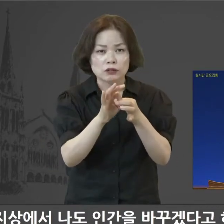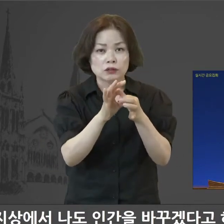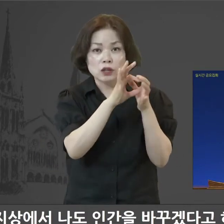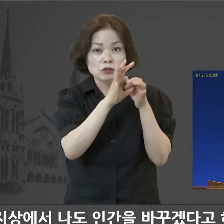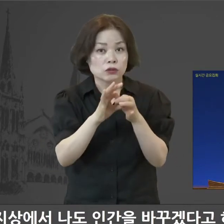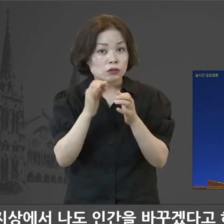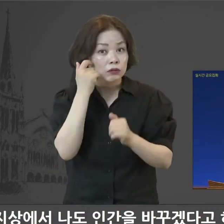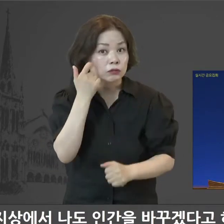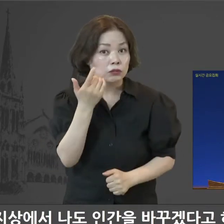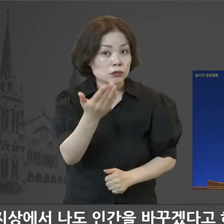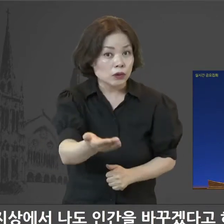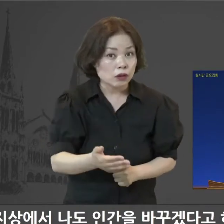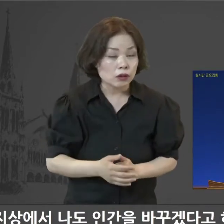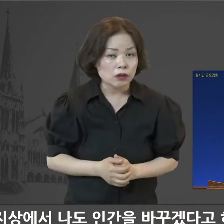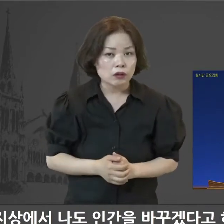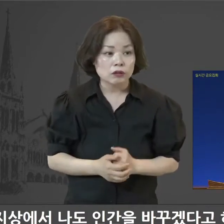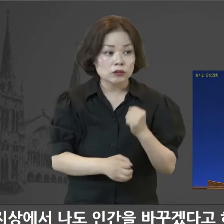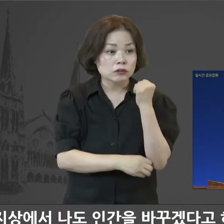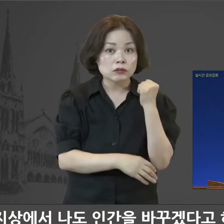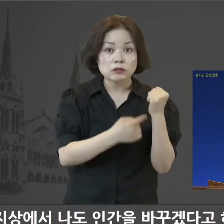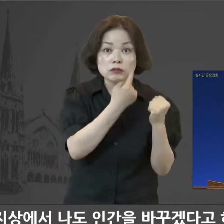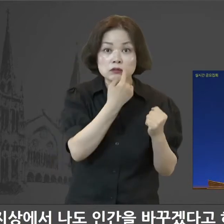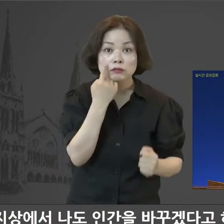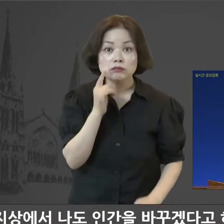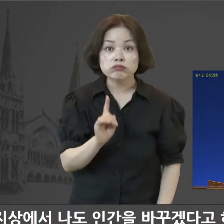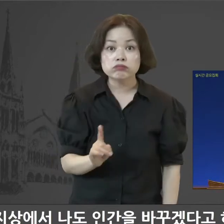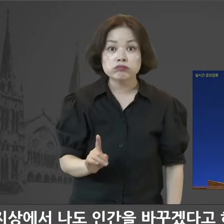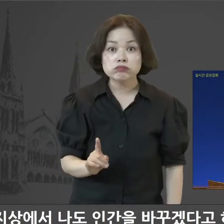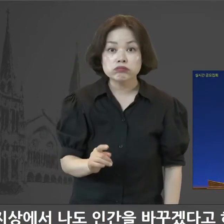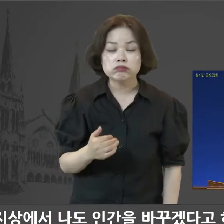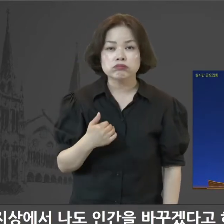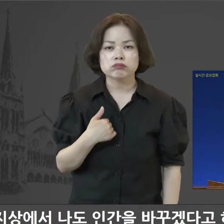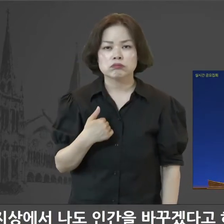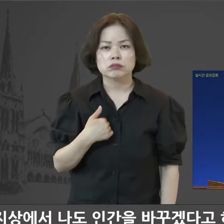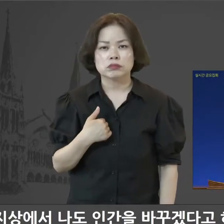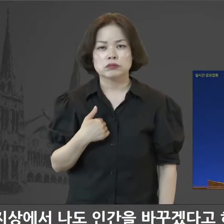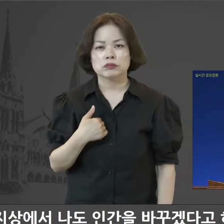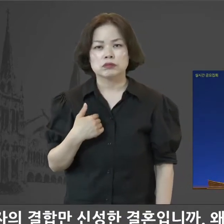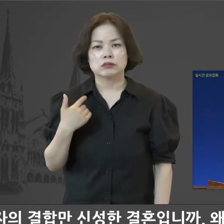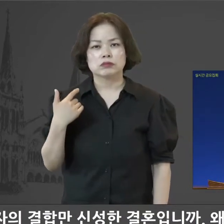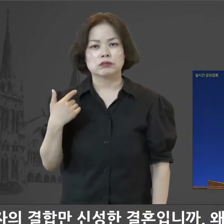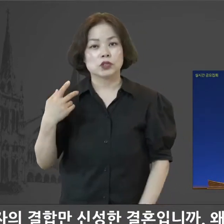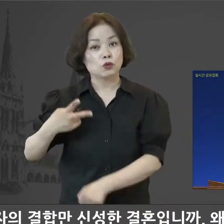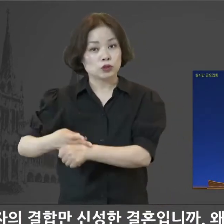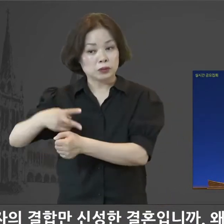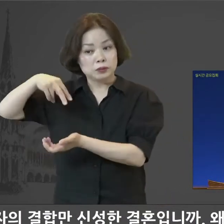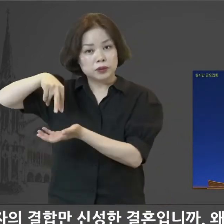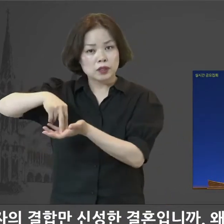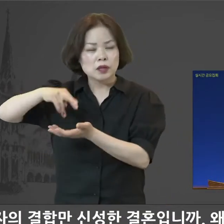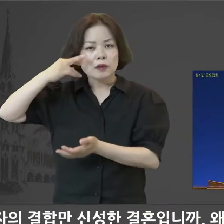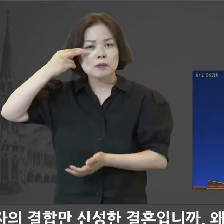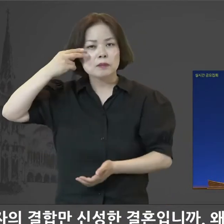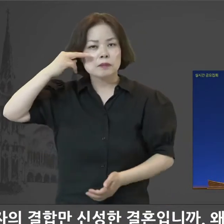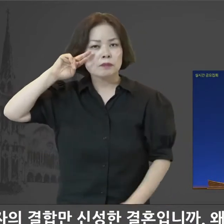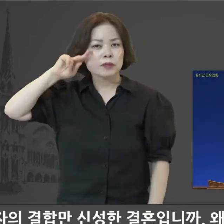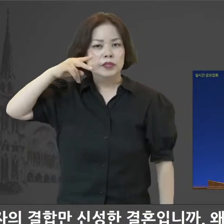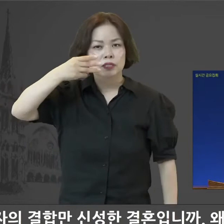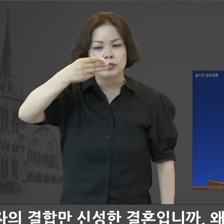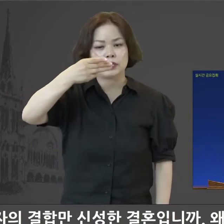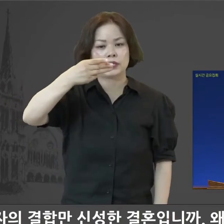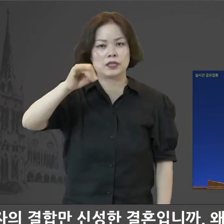합니까? 근거가 어디 있어요? 근데 저는 굉장히 재미있는 게, 미국의 팀 켈러